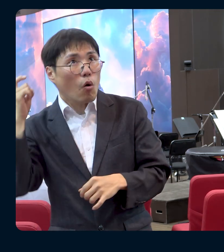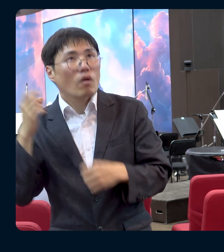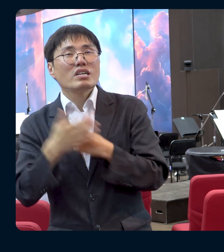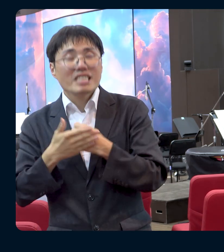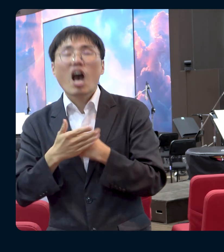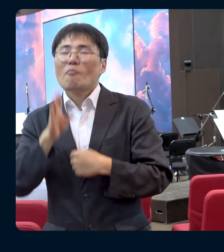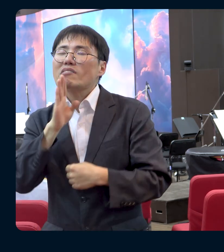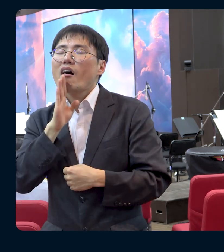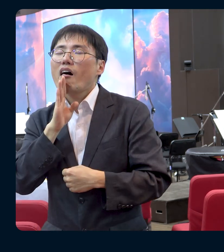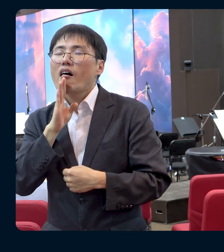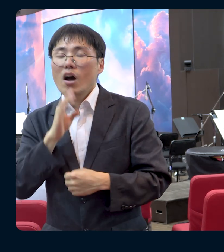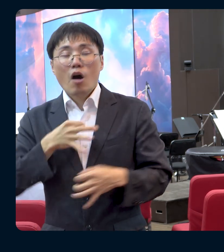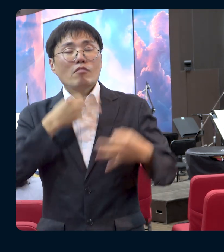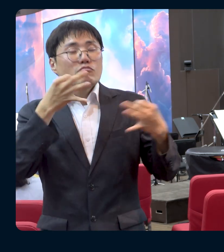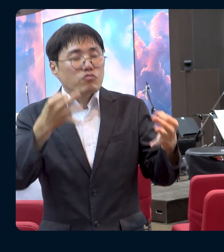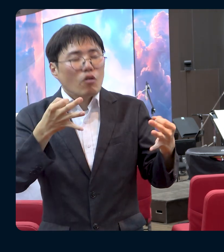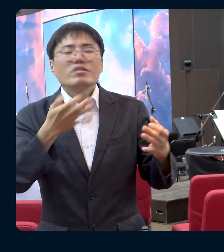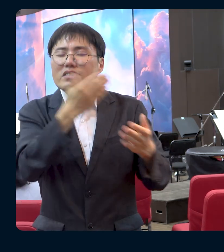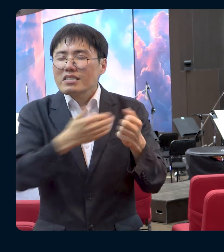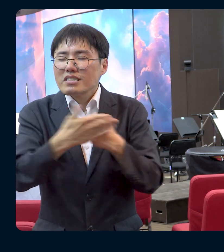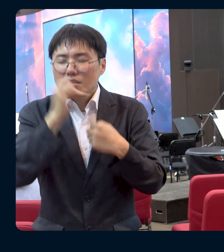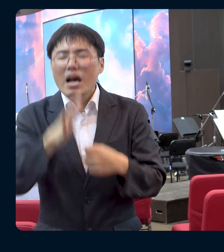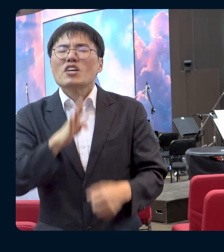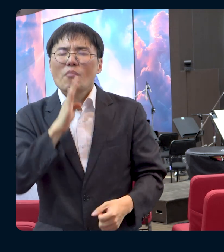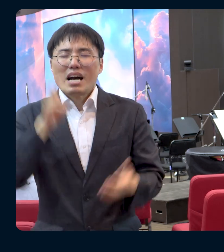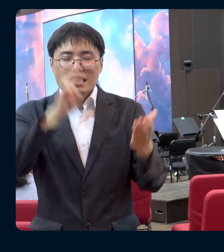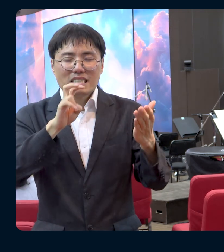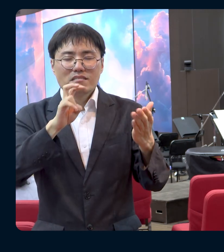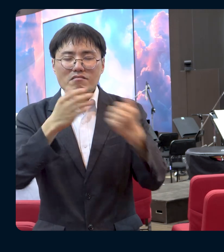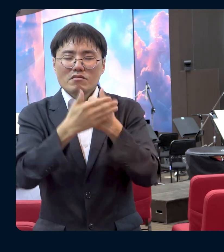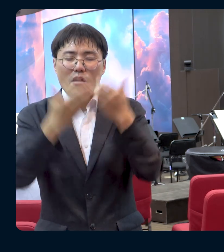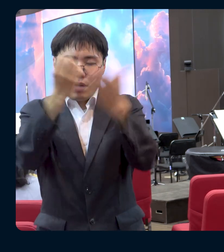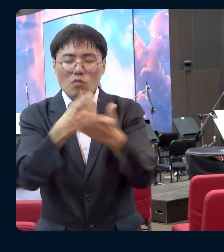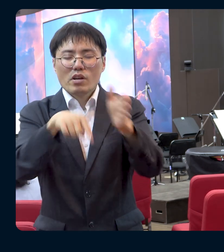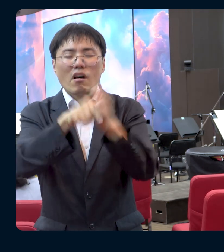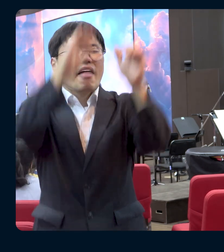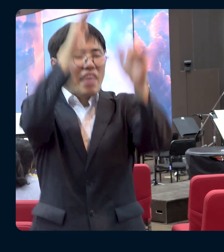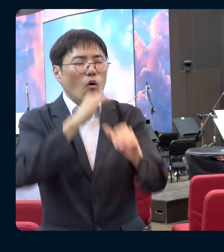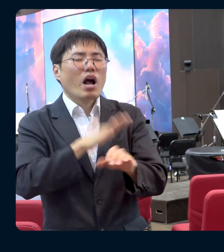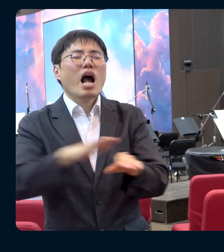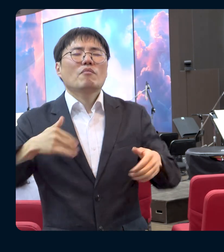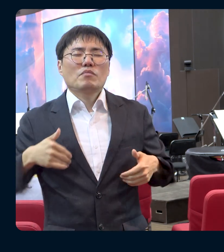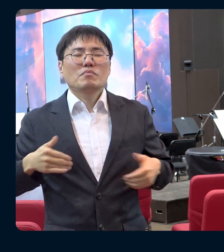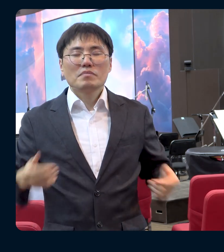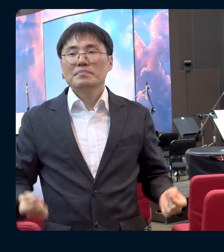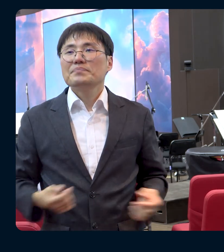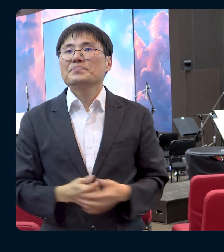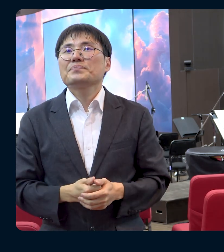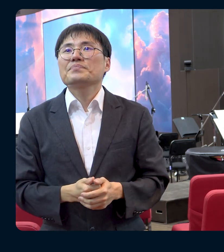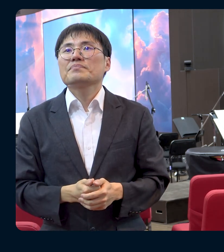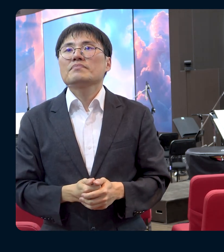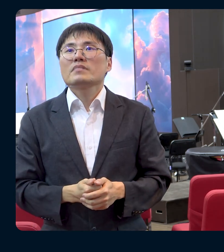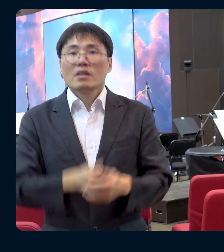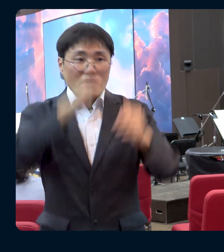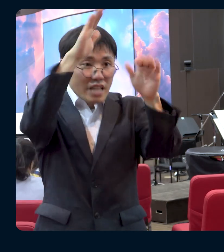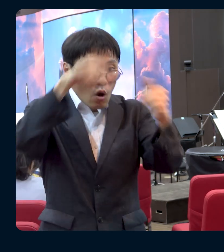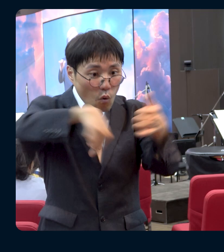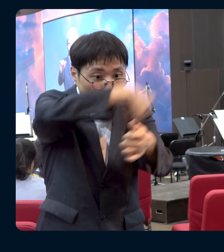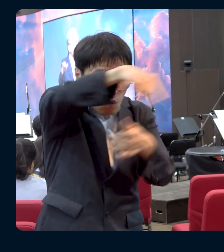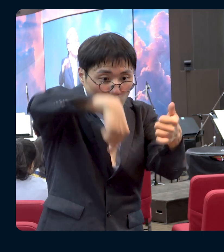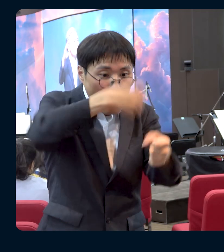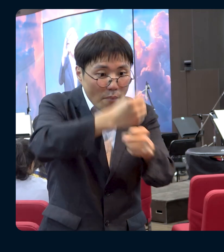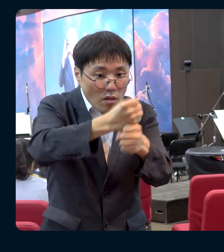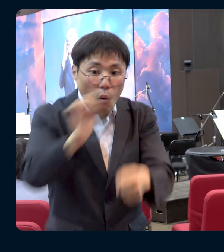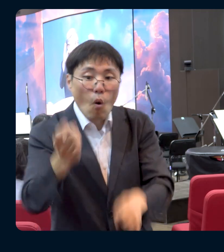찬양도 듣는 것도 은혜롭고 부르는 것도 은혜롭지만 정말 은혜 받으려면요, 그 스토리를 좀 알아야 돼요. 이 찬양이